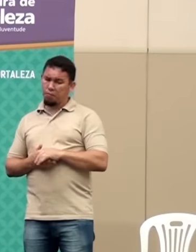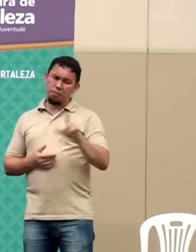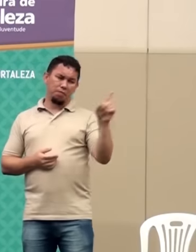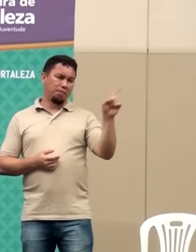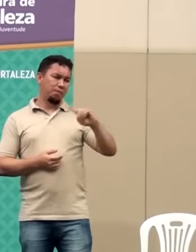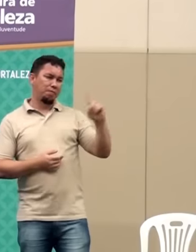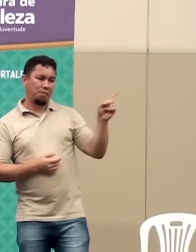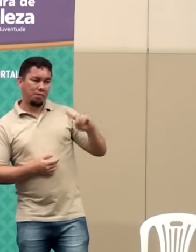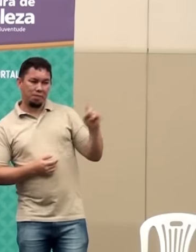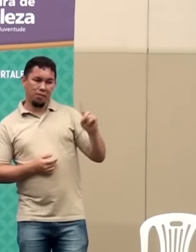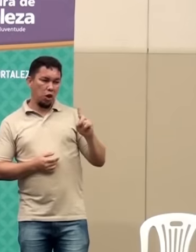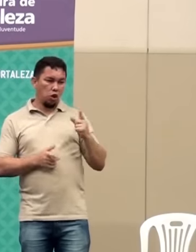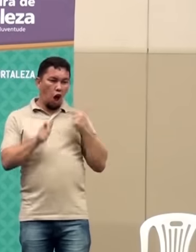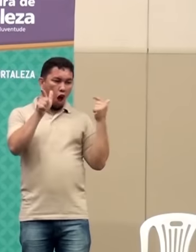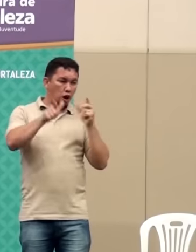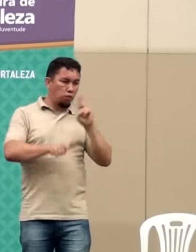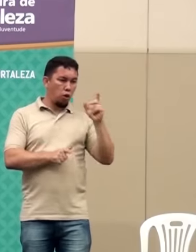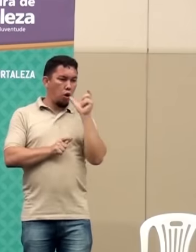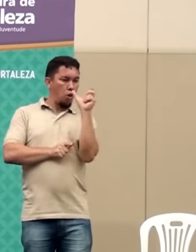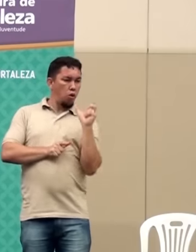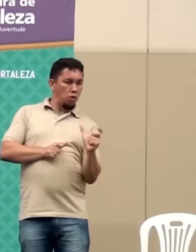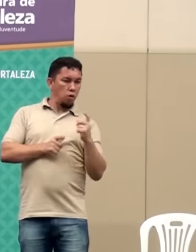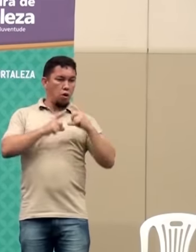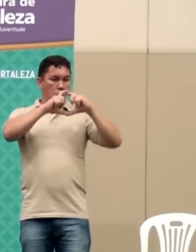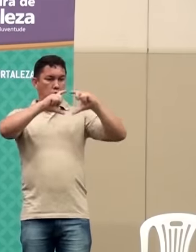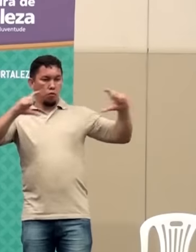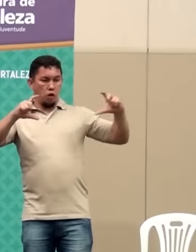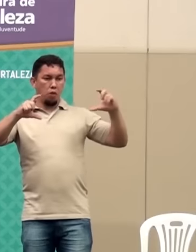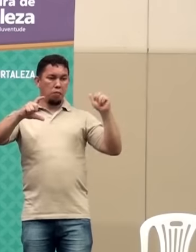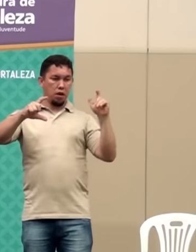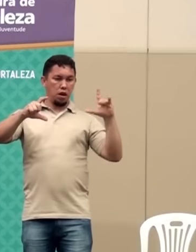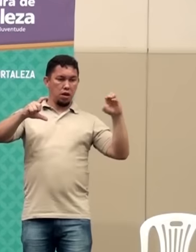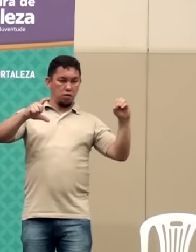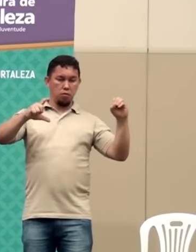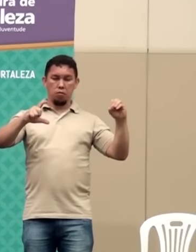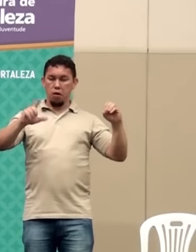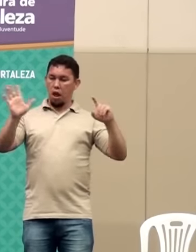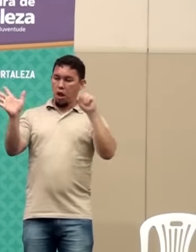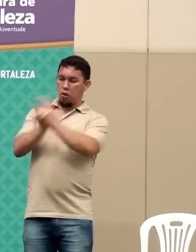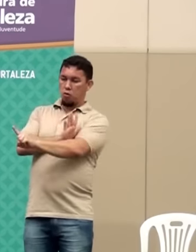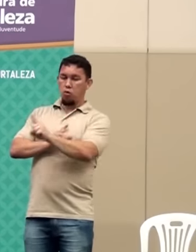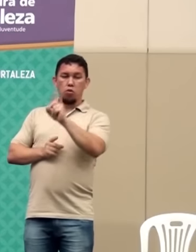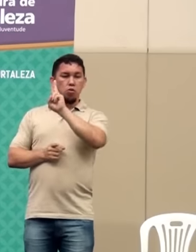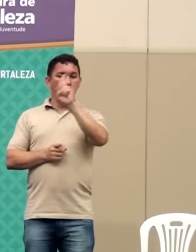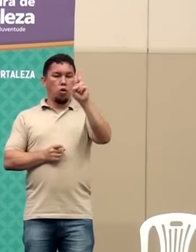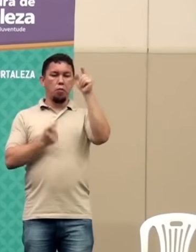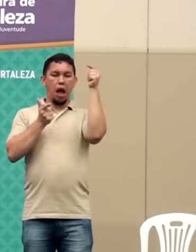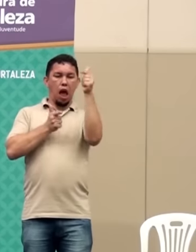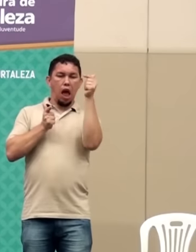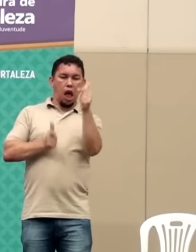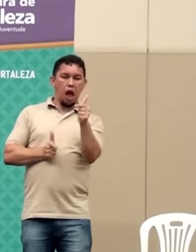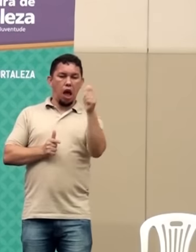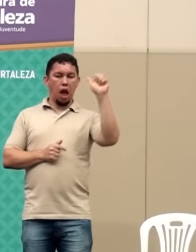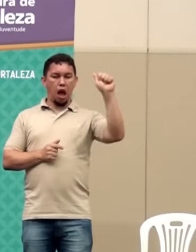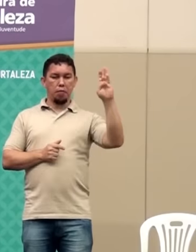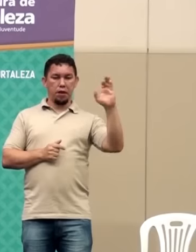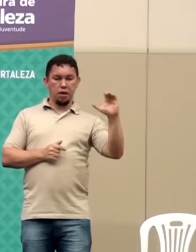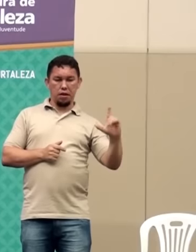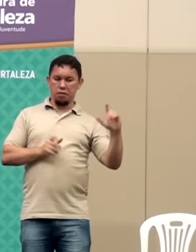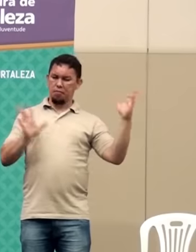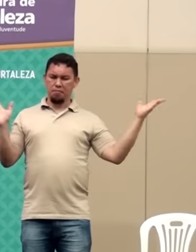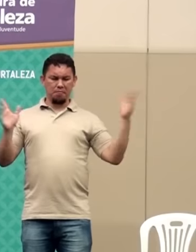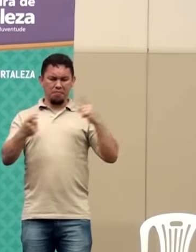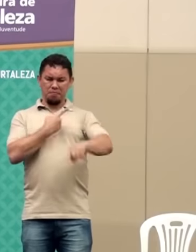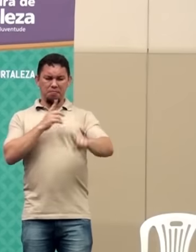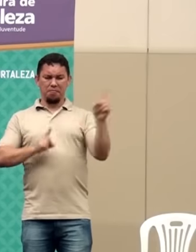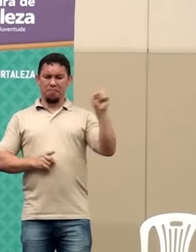nomenclatura. Não vai cair uma questão em que ele vai botar a fórmula do ácido e vai perguntar, o nome do ácido é, e tem a clorito. Não, não